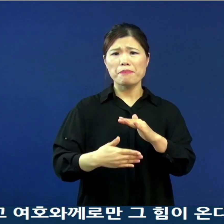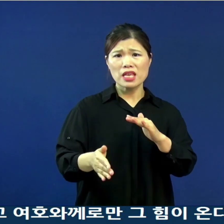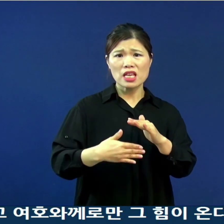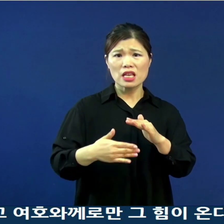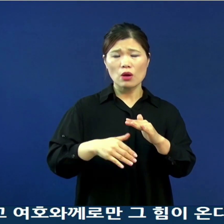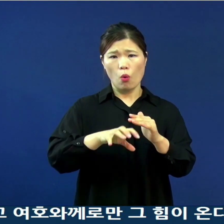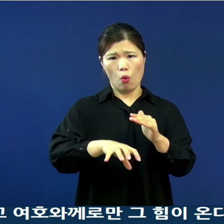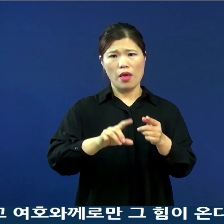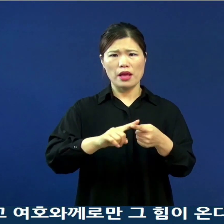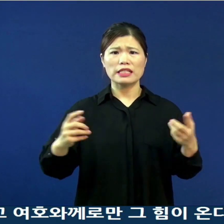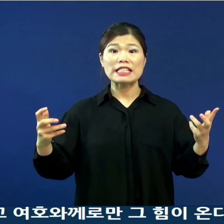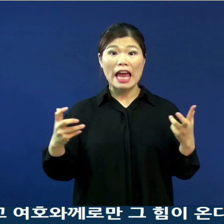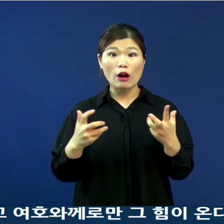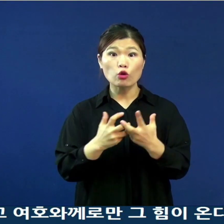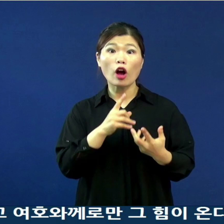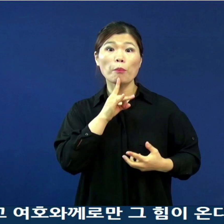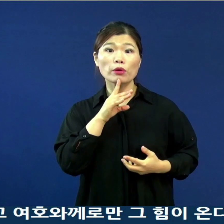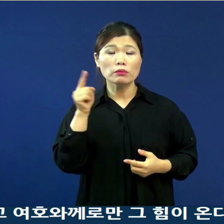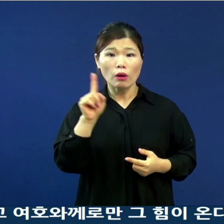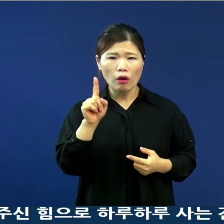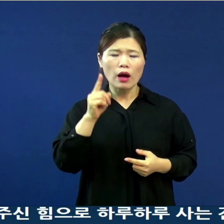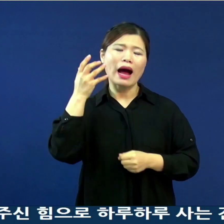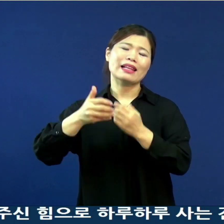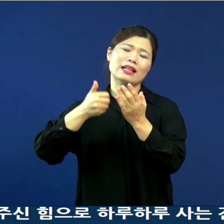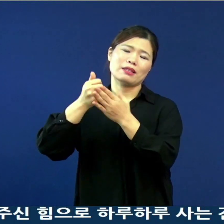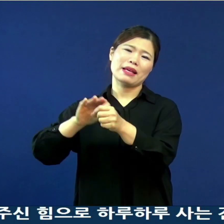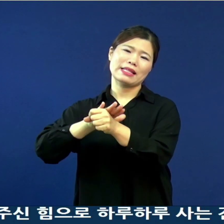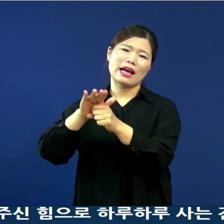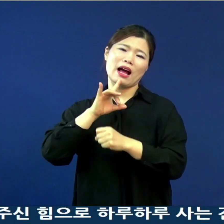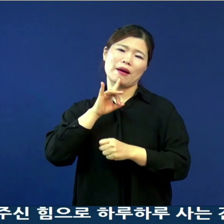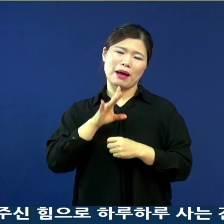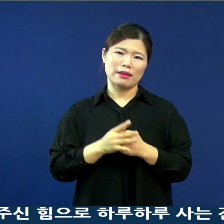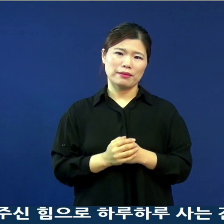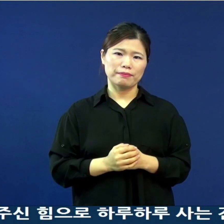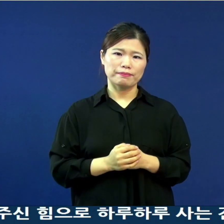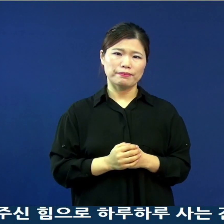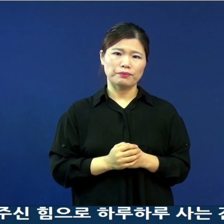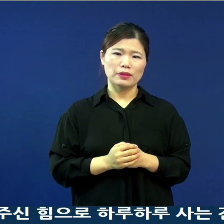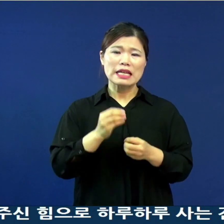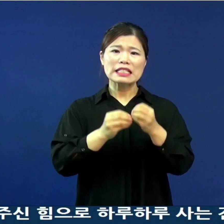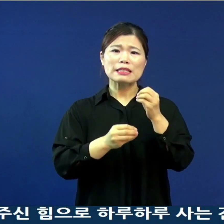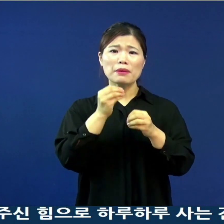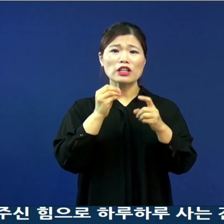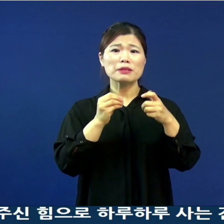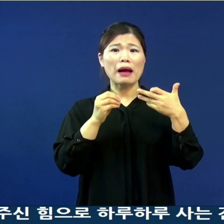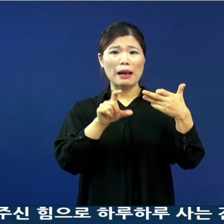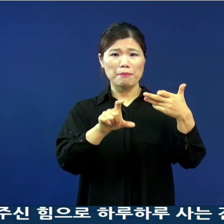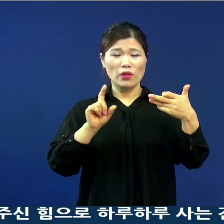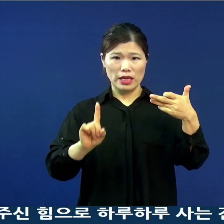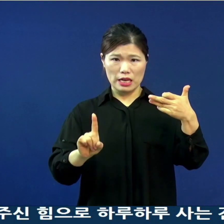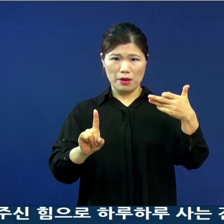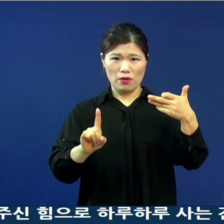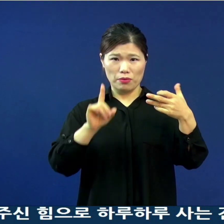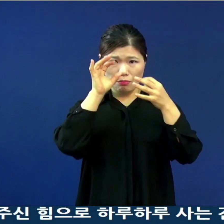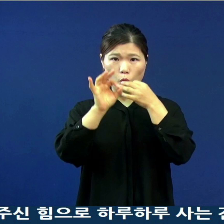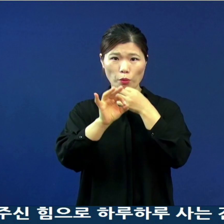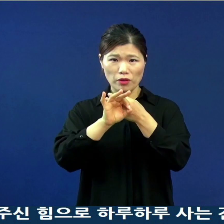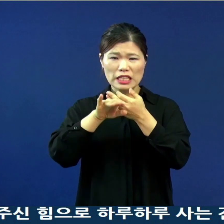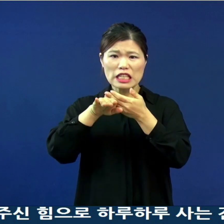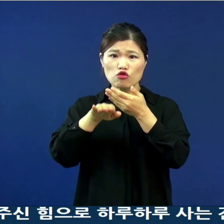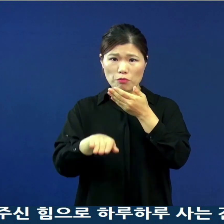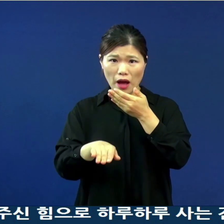수 있는 것은 오직 하나님의 사랑뿐이었습니다. 그래서 시편 18편 1편의